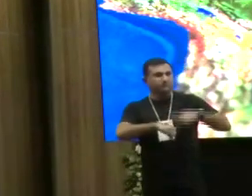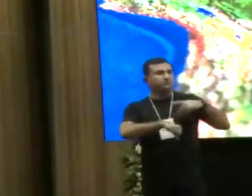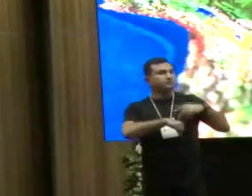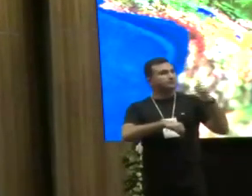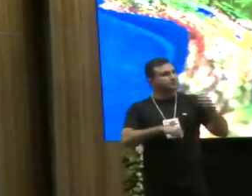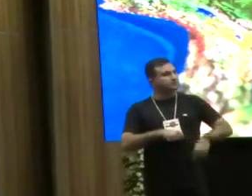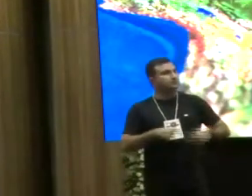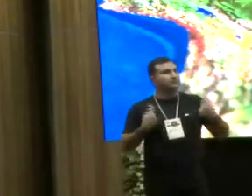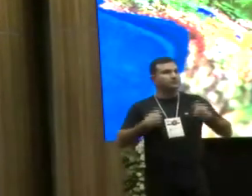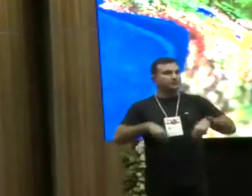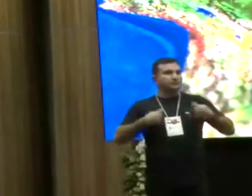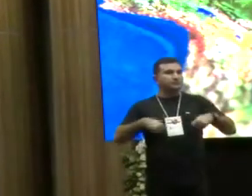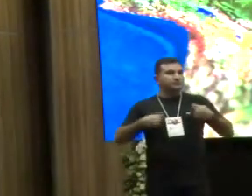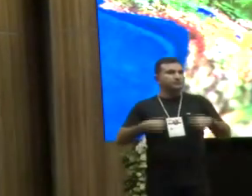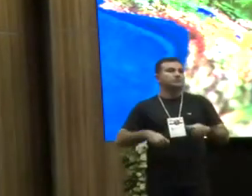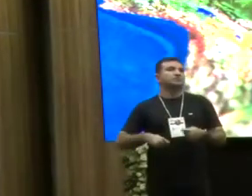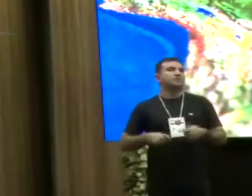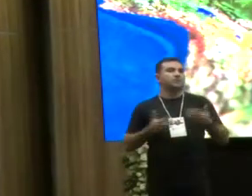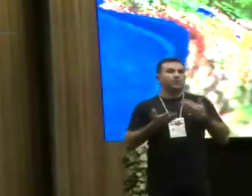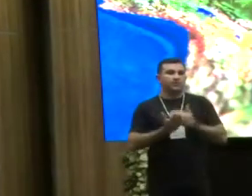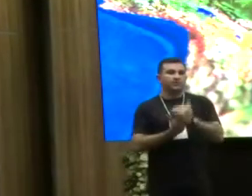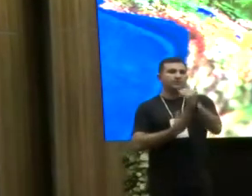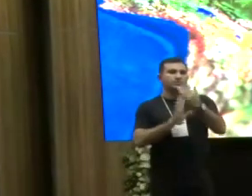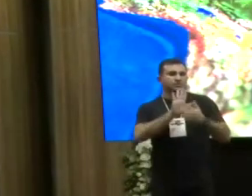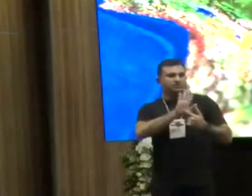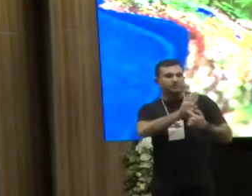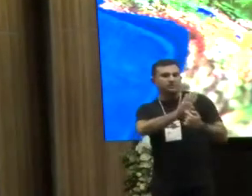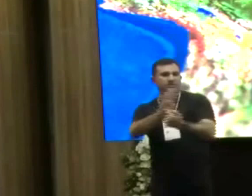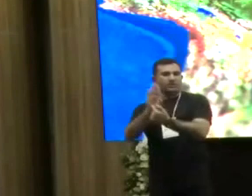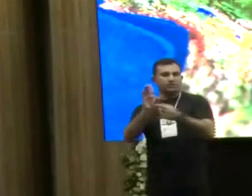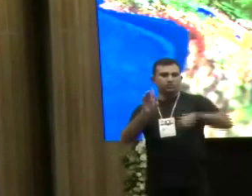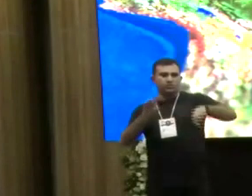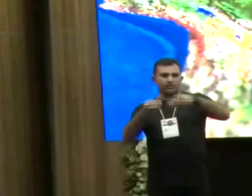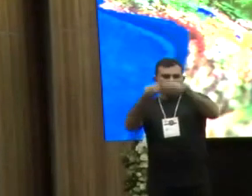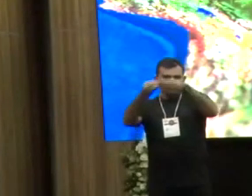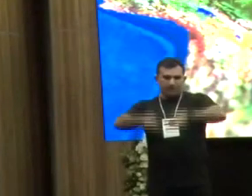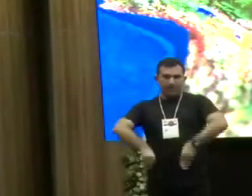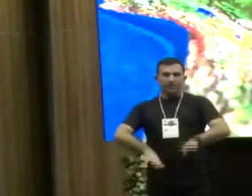precisa começar a se apresentar não como um fracasso.